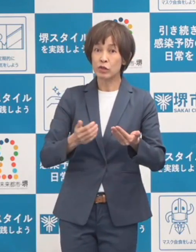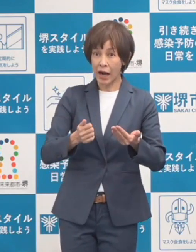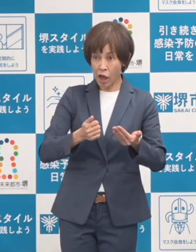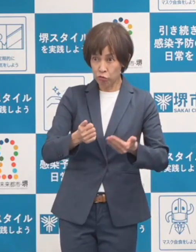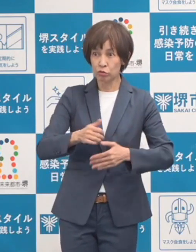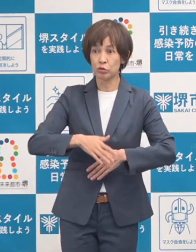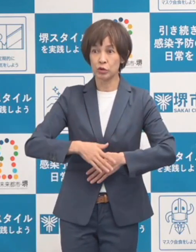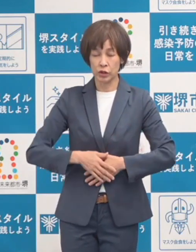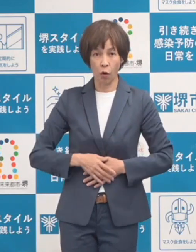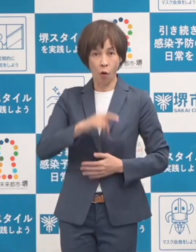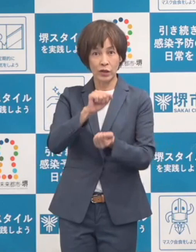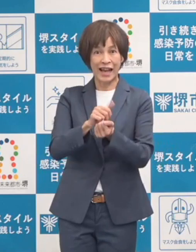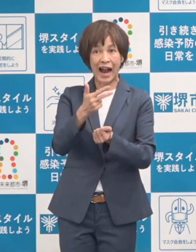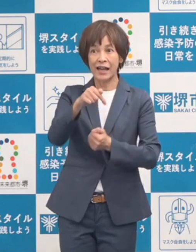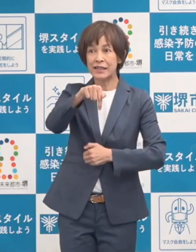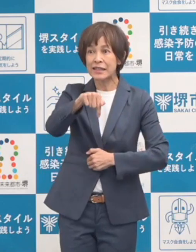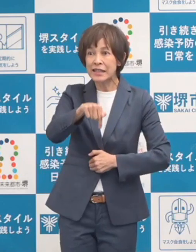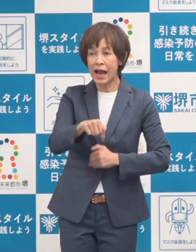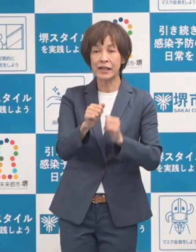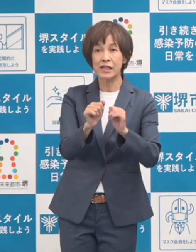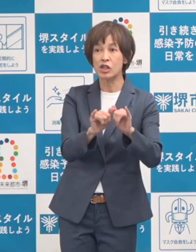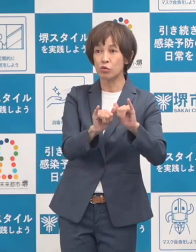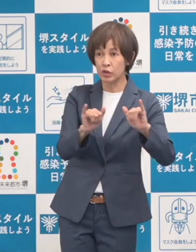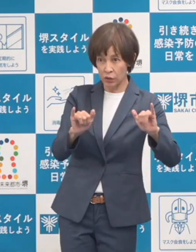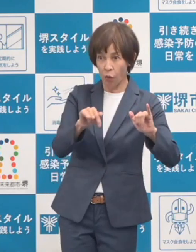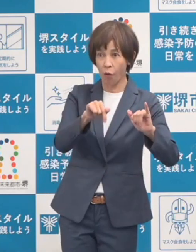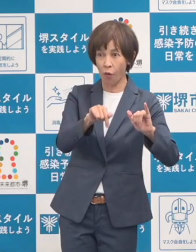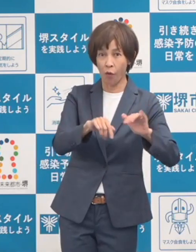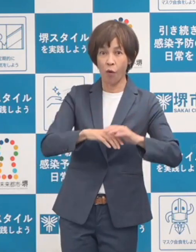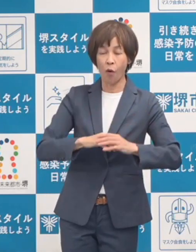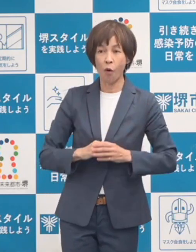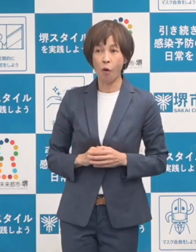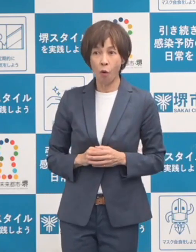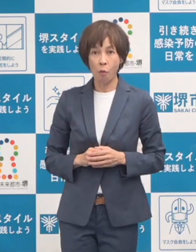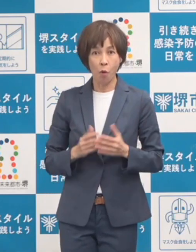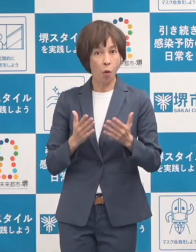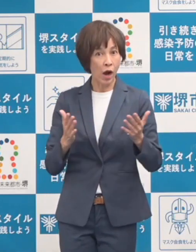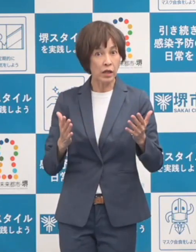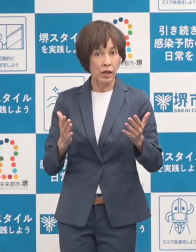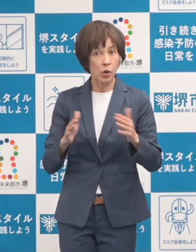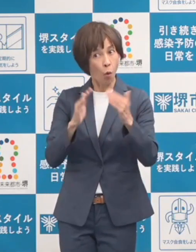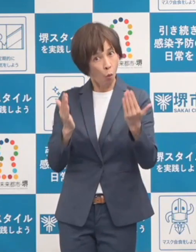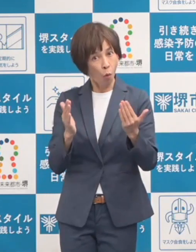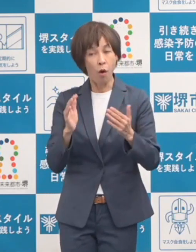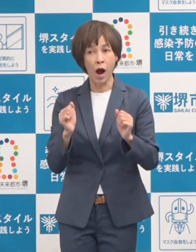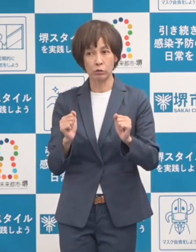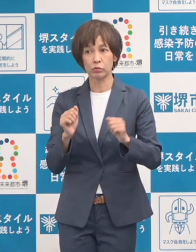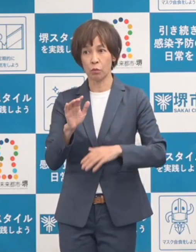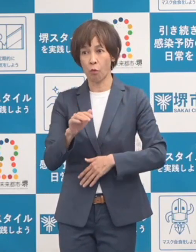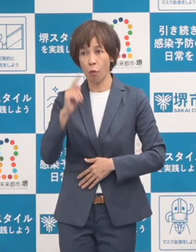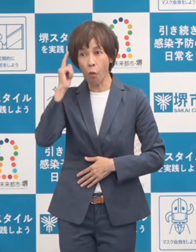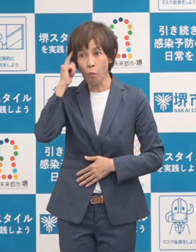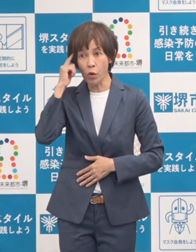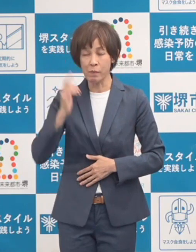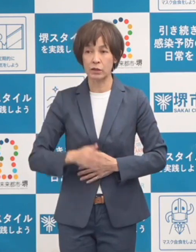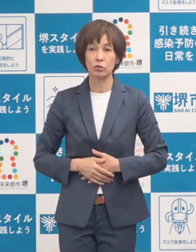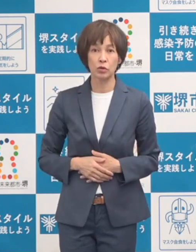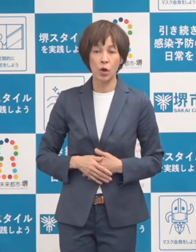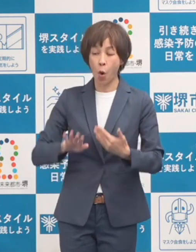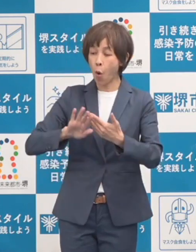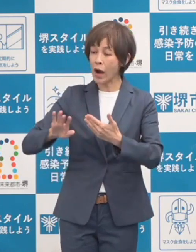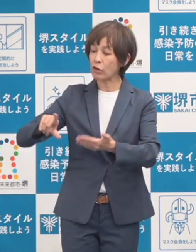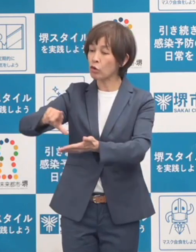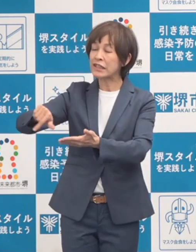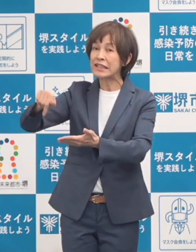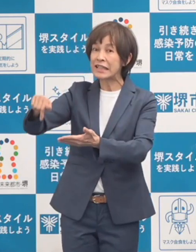ね、堺市内に居住されるということもかなりあるというふうに伺っているんですけれども、例えば他の地域に